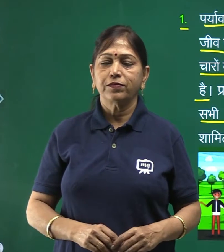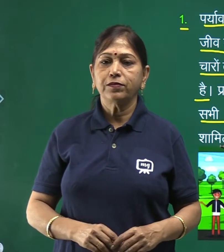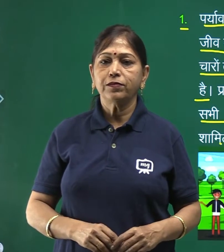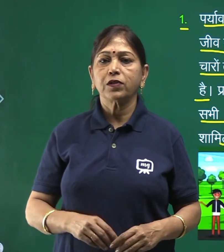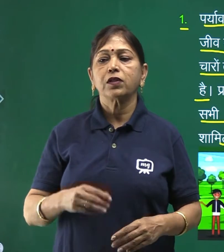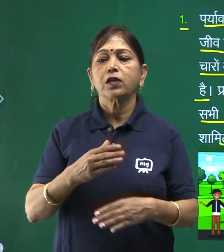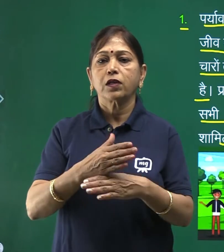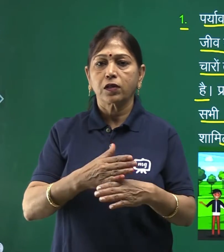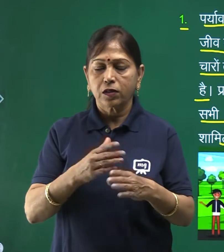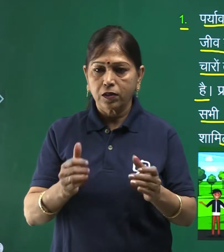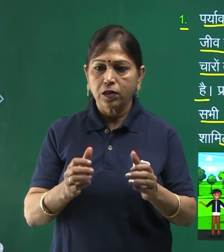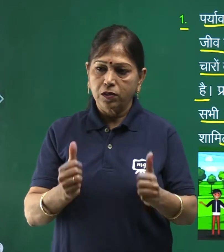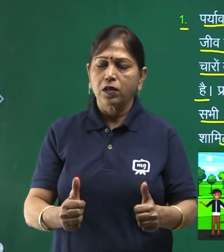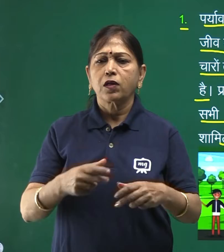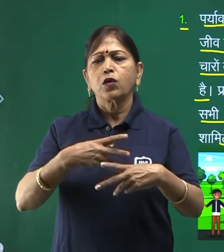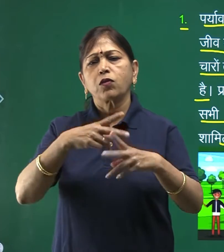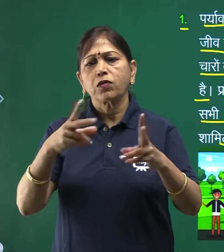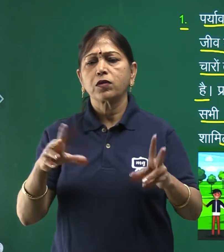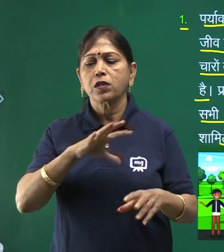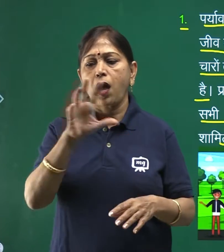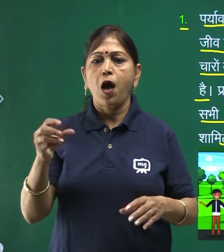चीज़ें शामिल है।